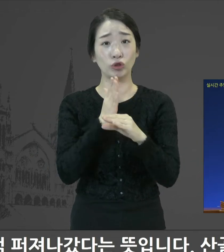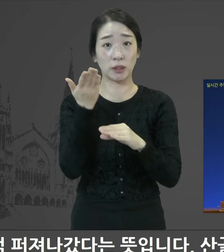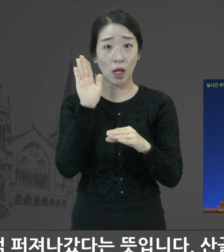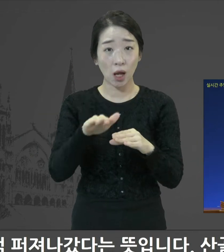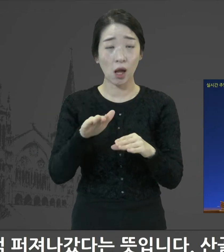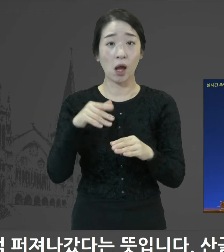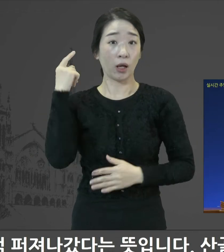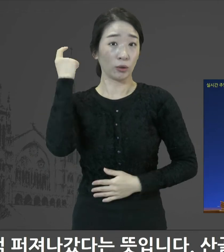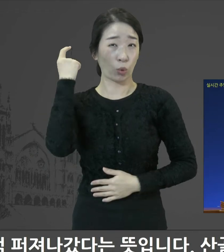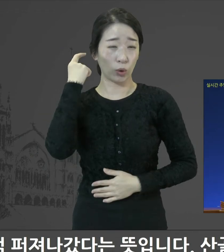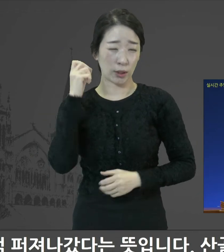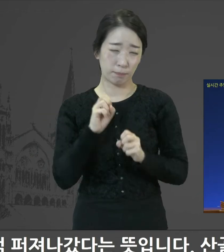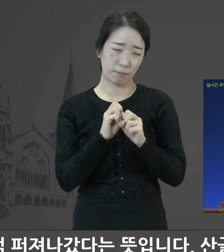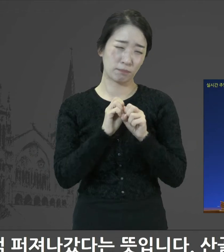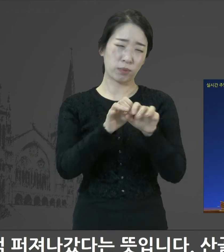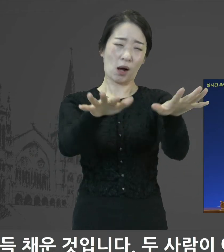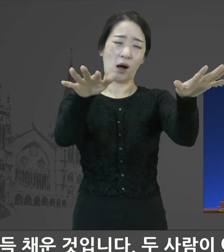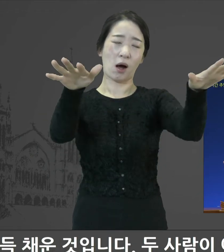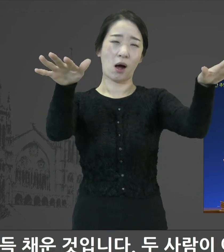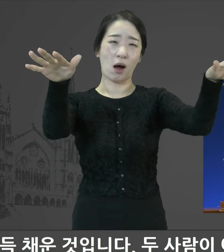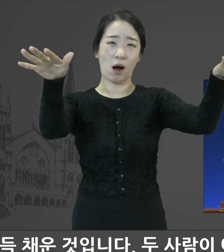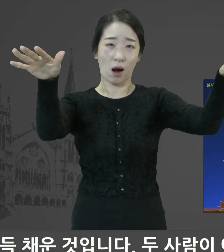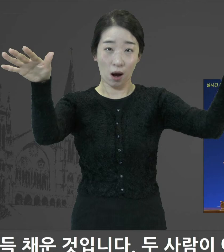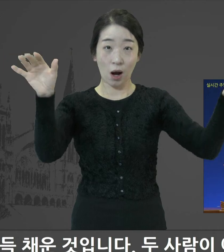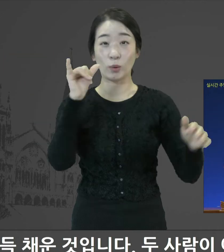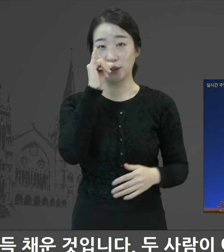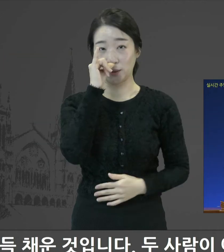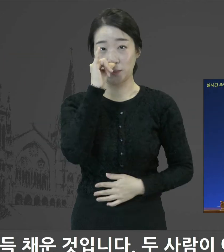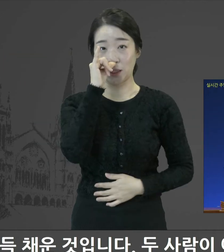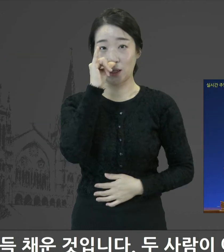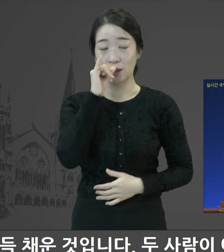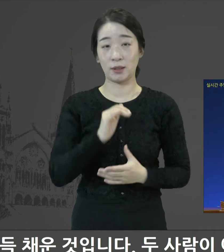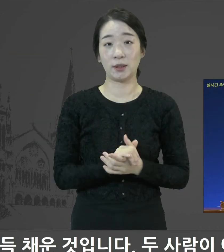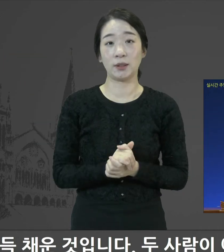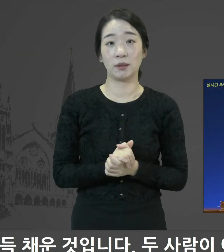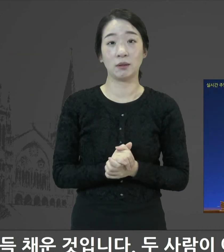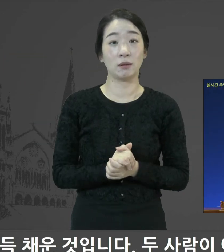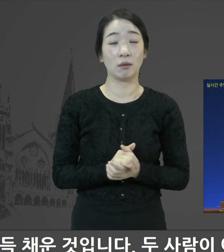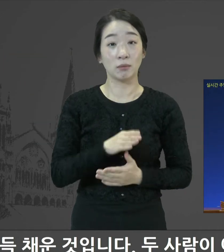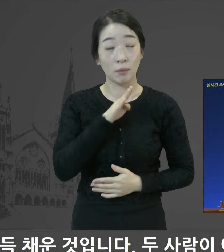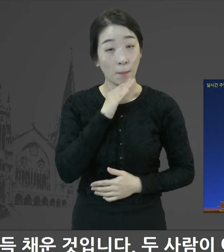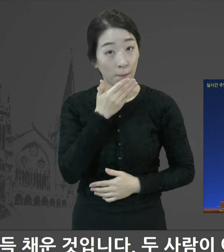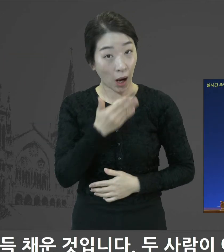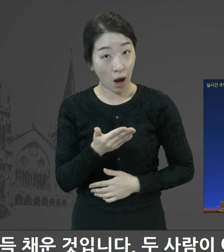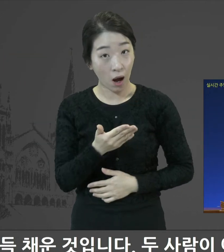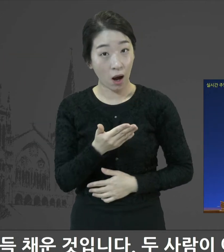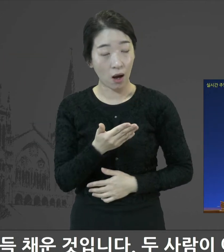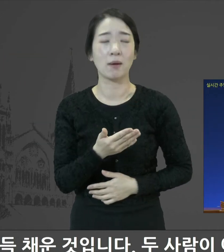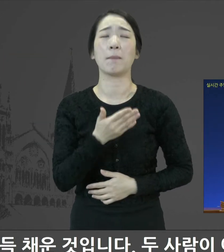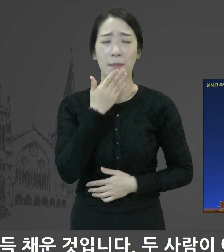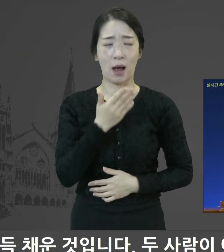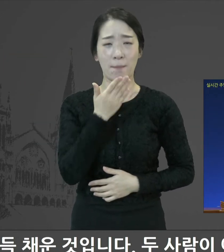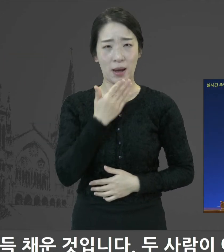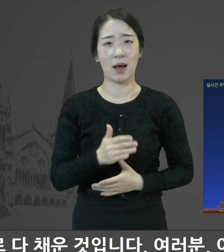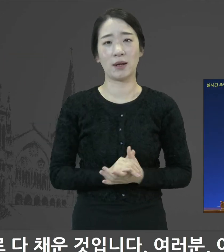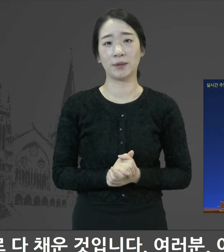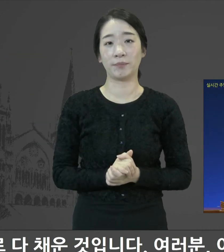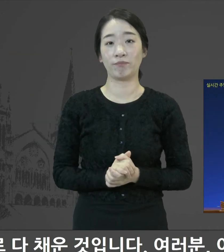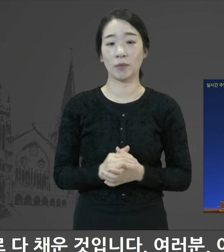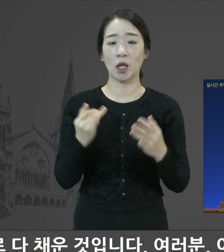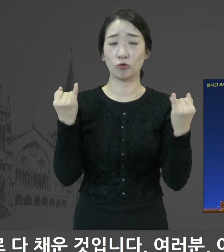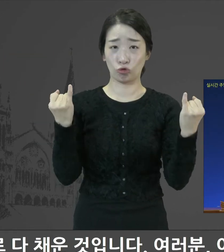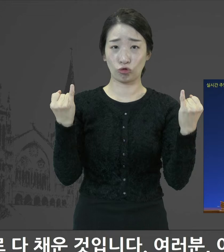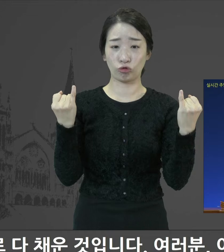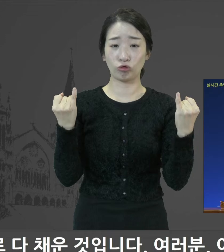예배하는데 유다 산골을 영적으로 다 채운 겁니다. 여러분, 이거 가능합니다. 여러분, 두